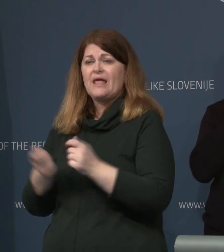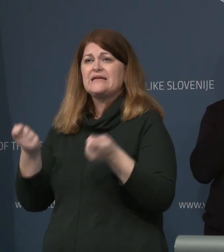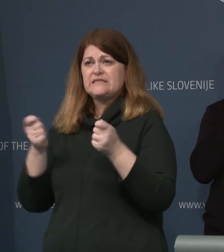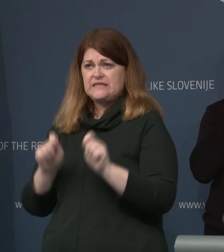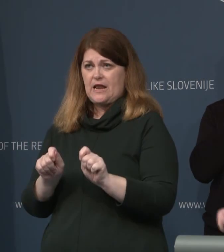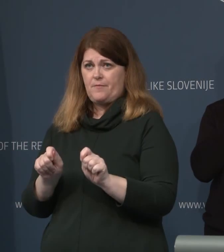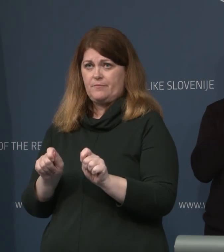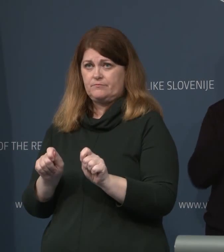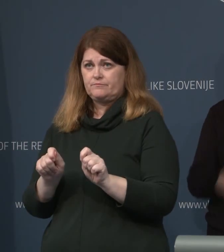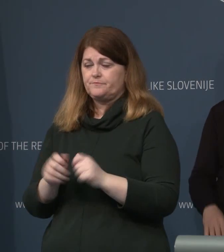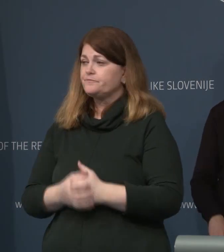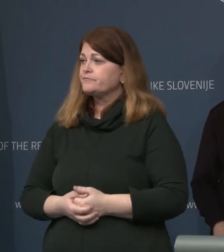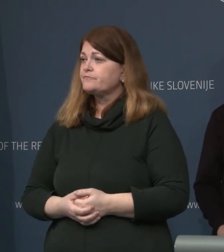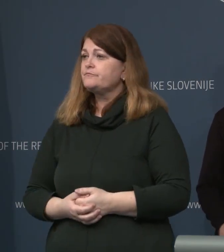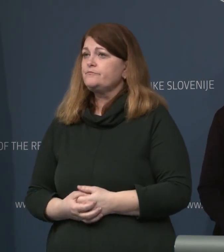sklepa.